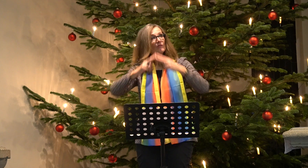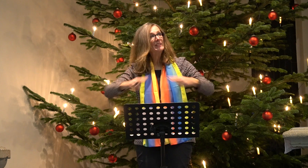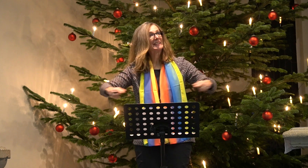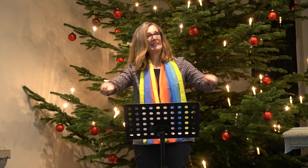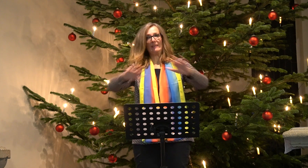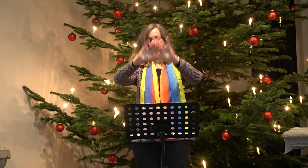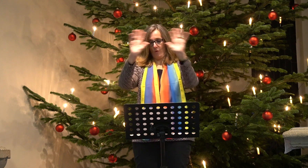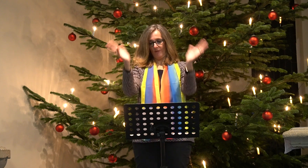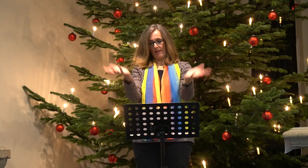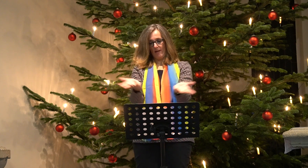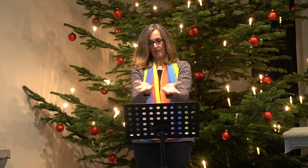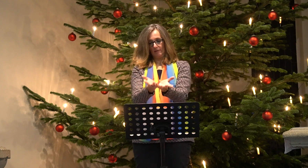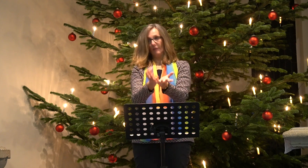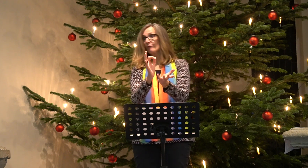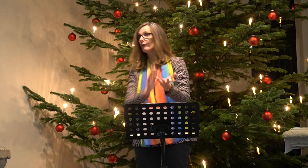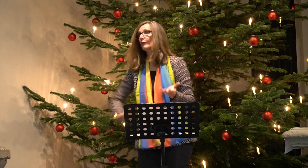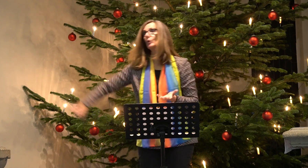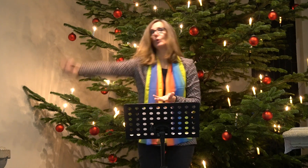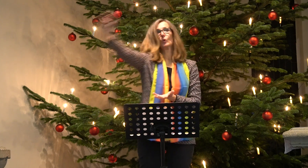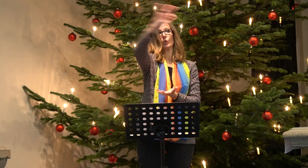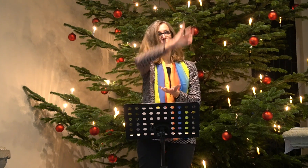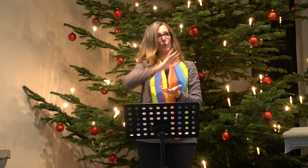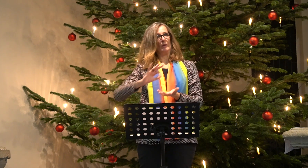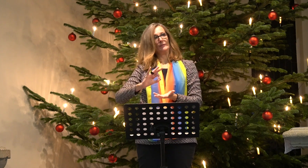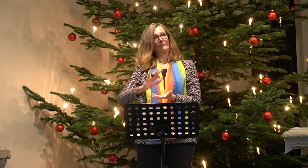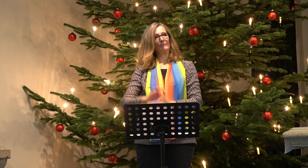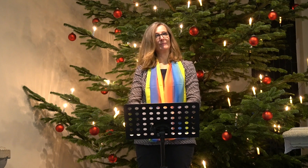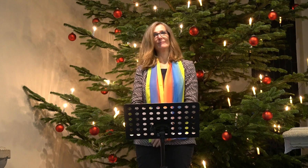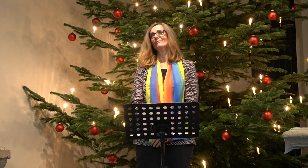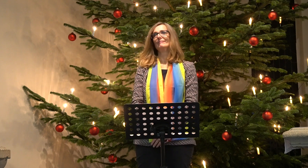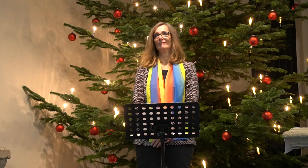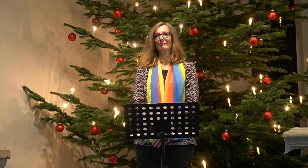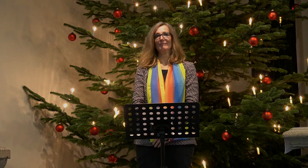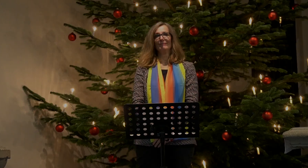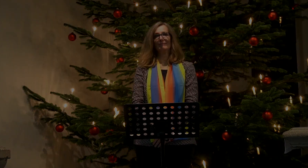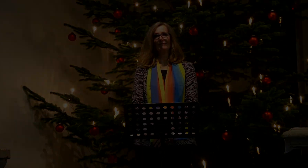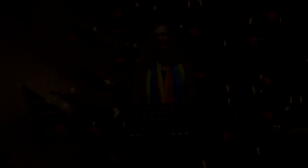und Frieden auf der Erde für alle Menschen.